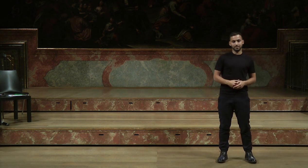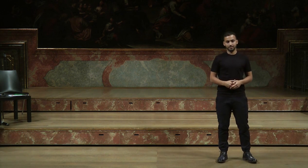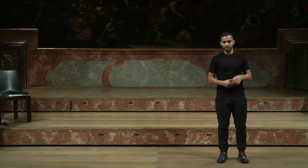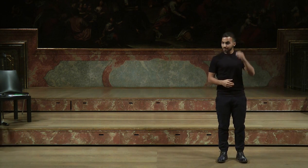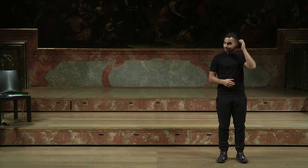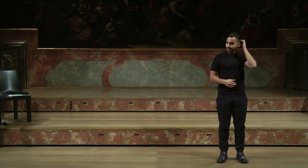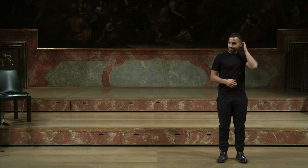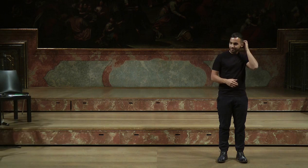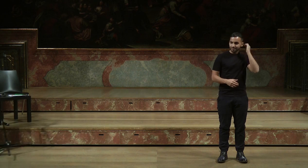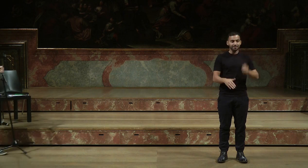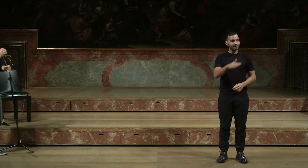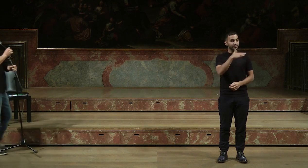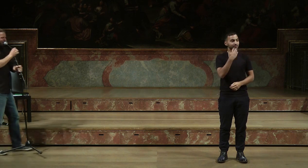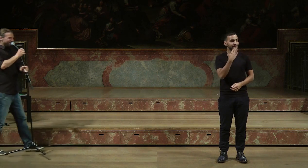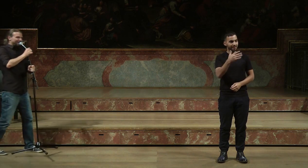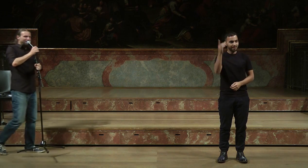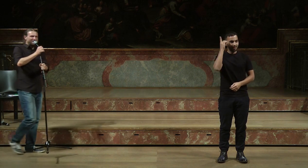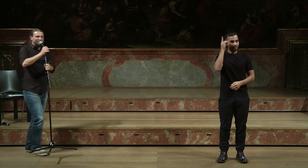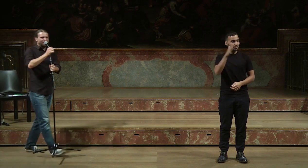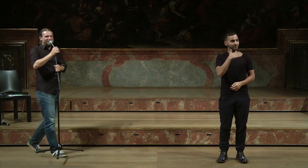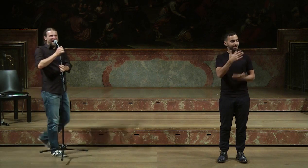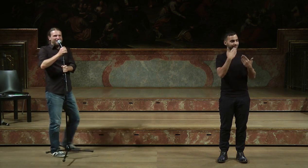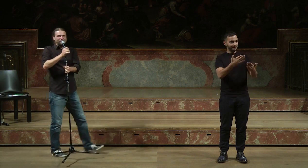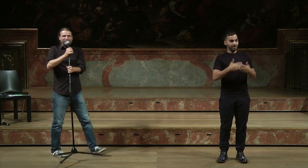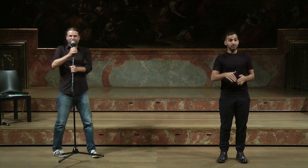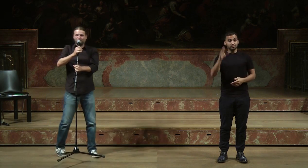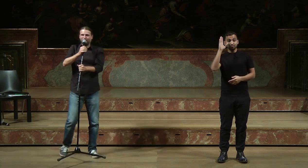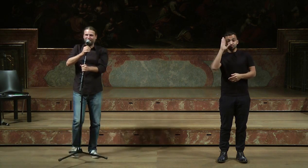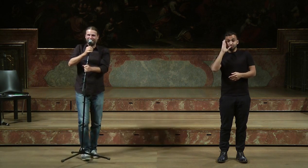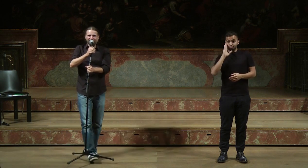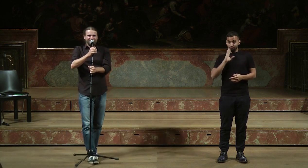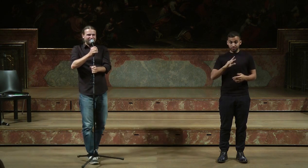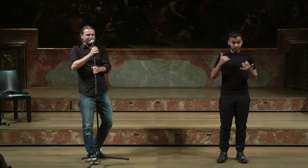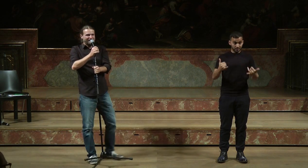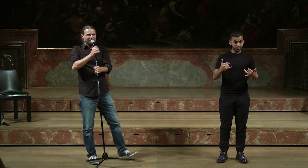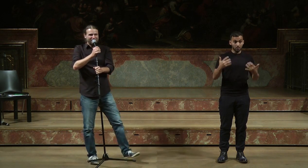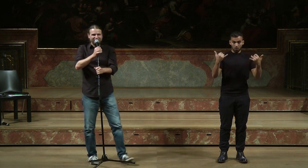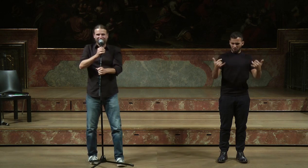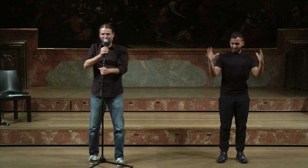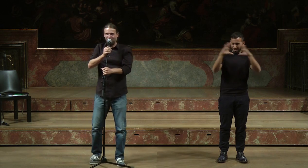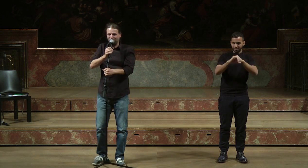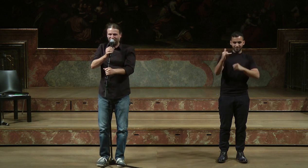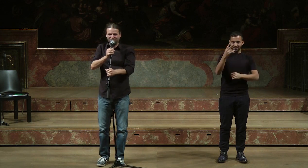Vielen Dank dabei. Ich bitte nun alle Poeten und Poetinnen, die Sie heute Abend gesehen haben, nochmal auf die